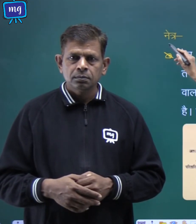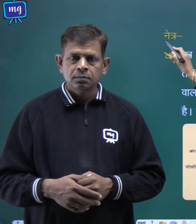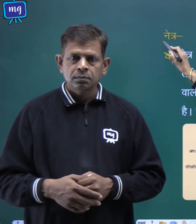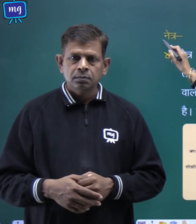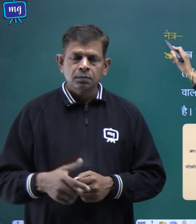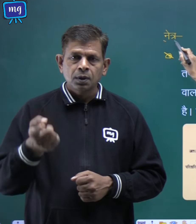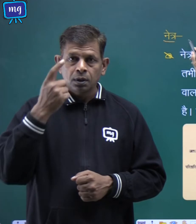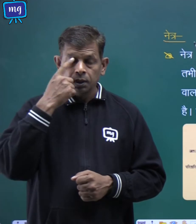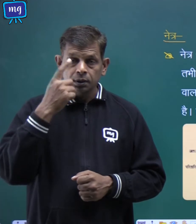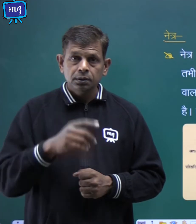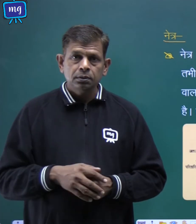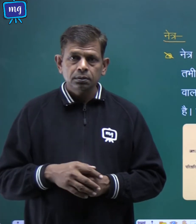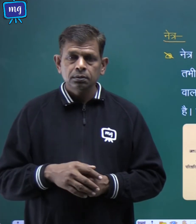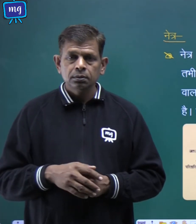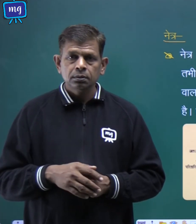नेत्र,